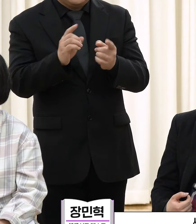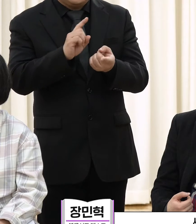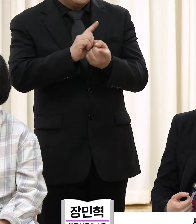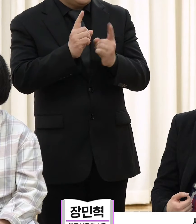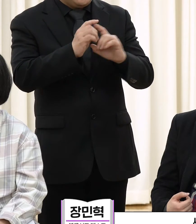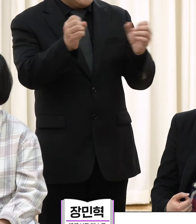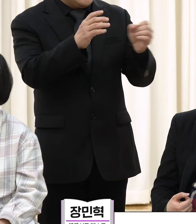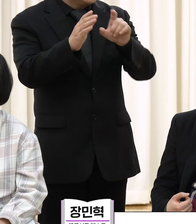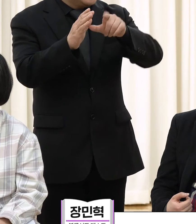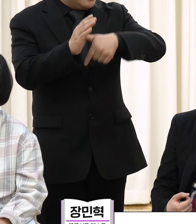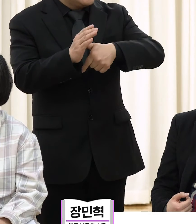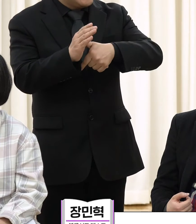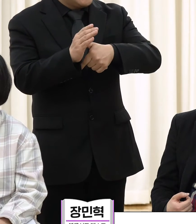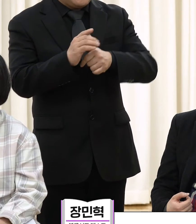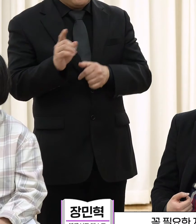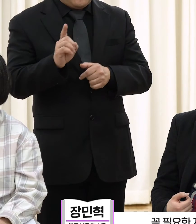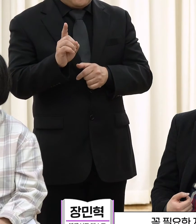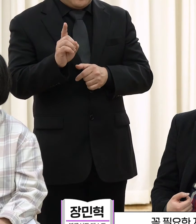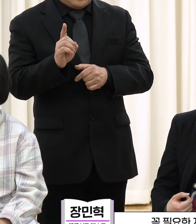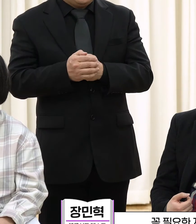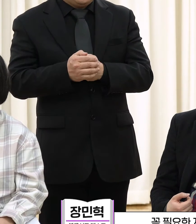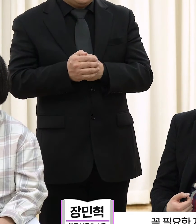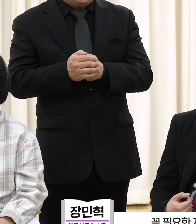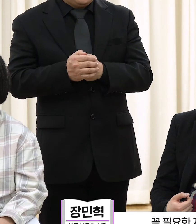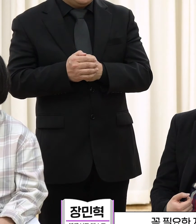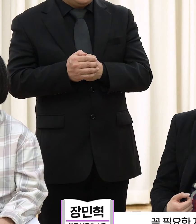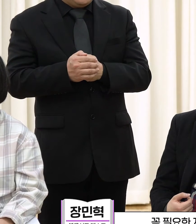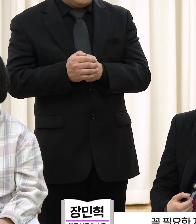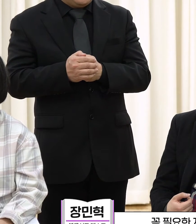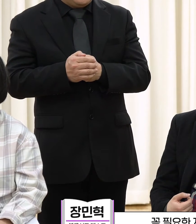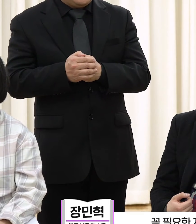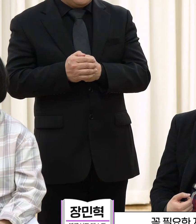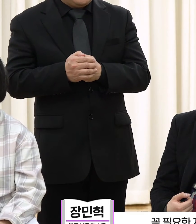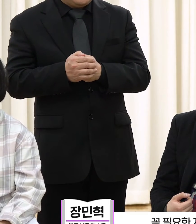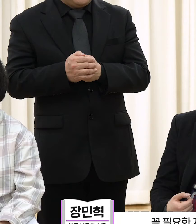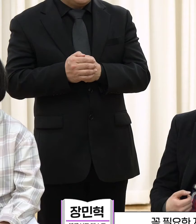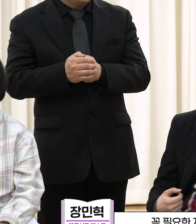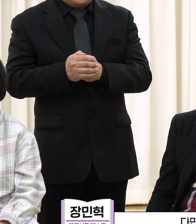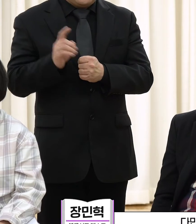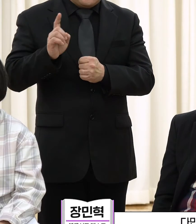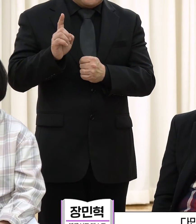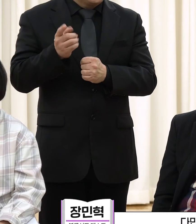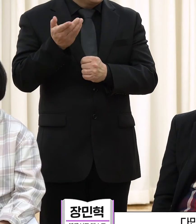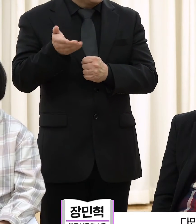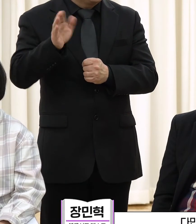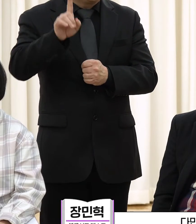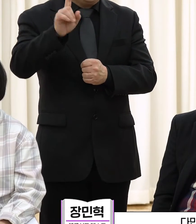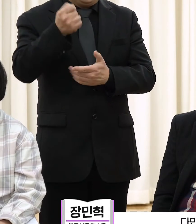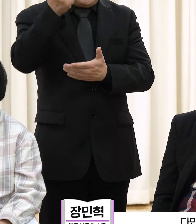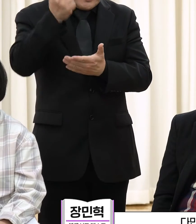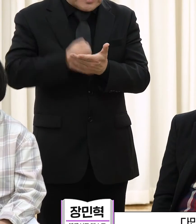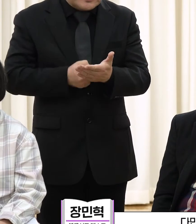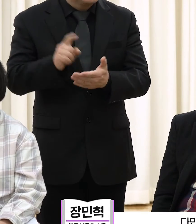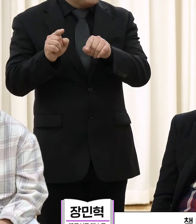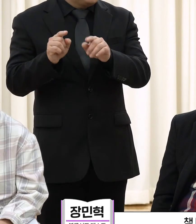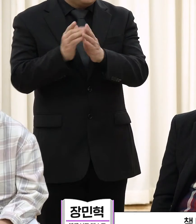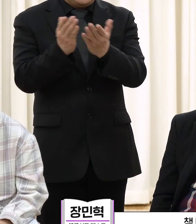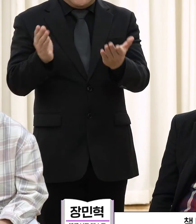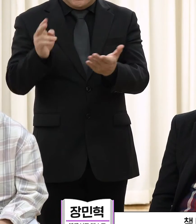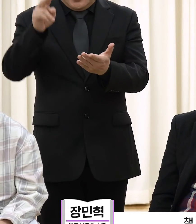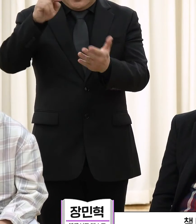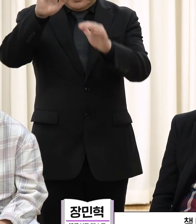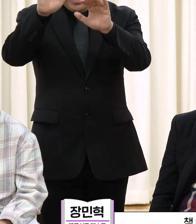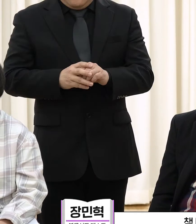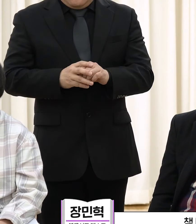소통하고 대화하거나 이러한 데 있어서는 꼭 필요한 지식들이 있어야 된다고 생각하는데, 다만 한 가지 아쉬운 점들이라면 책